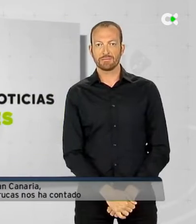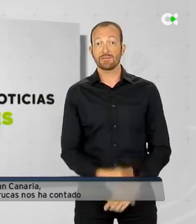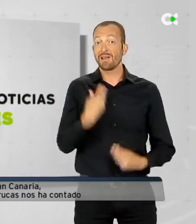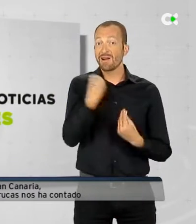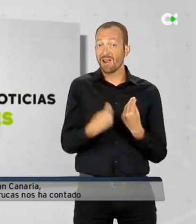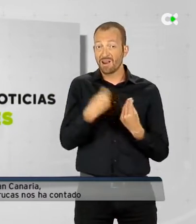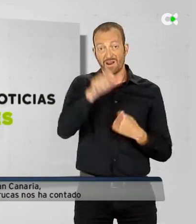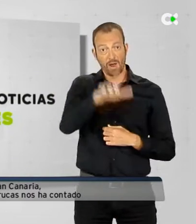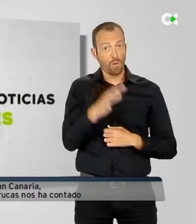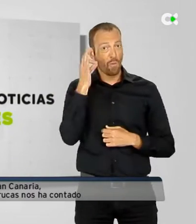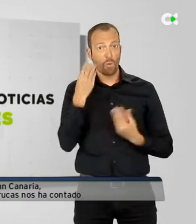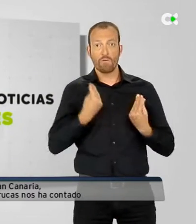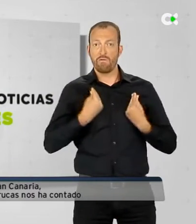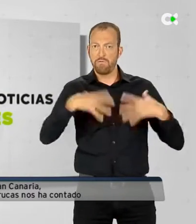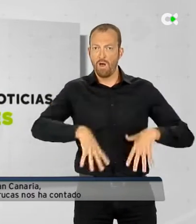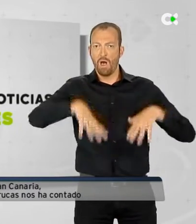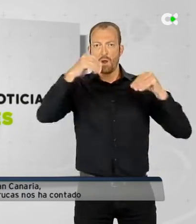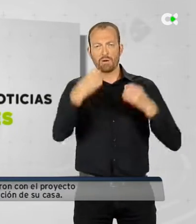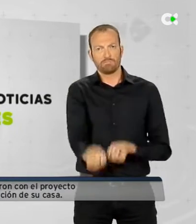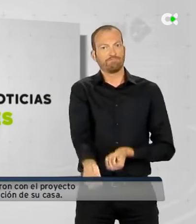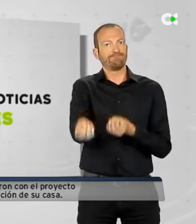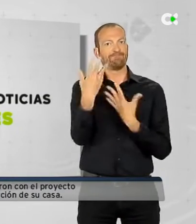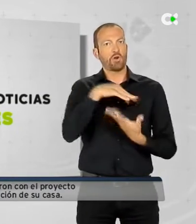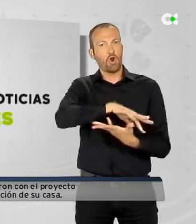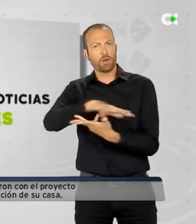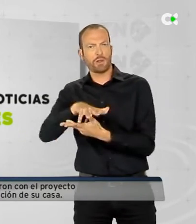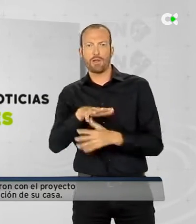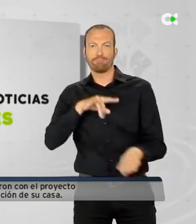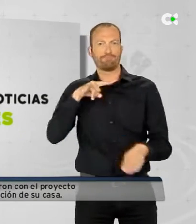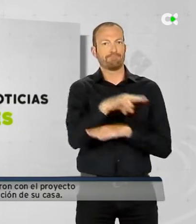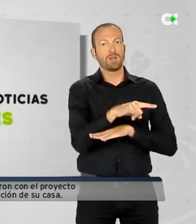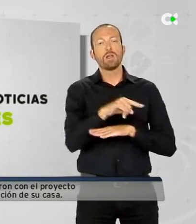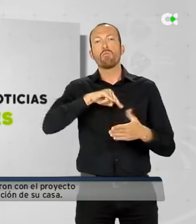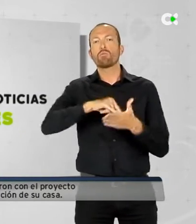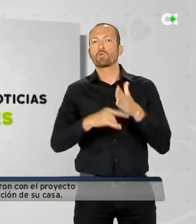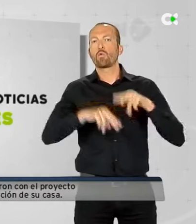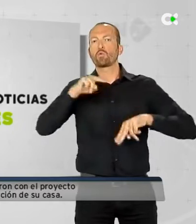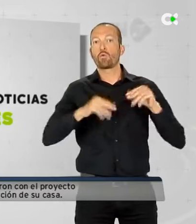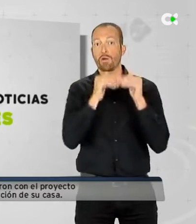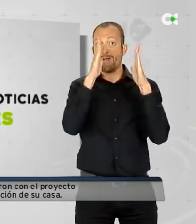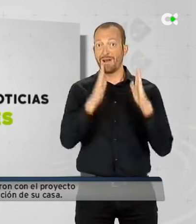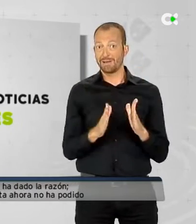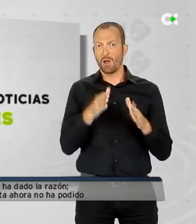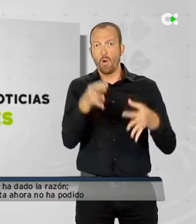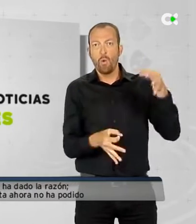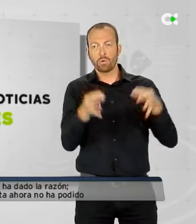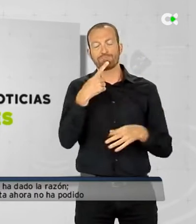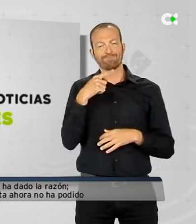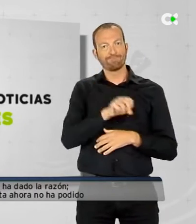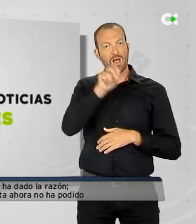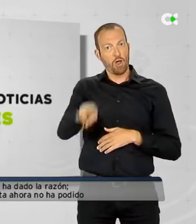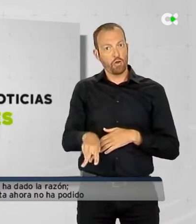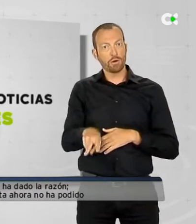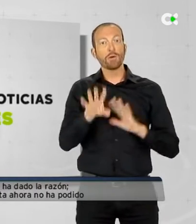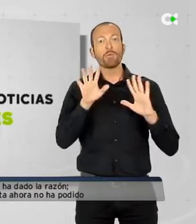En Gran Canaria, una vecina de Arucas nos ha contado cómo la estafaron con el proyecto de construcción de su casa. La justicia le ha dado la razón,